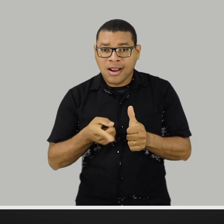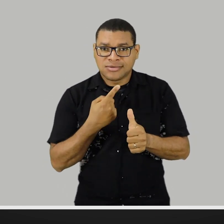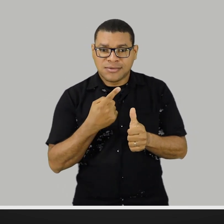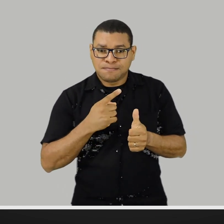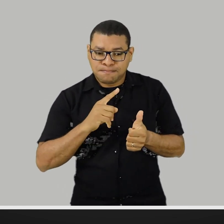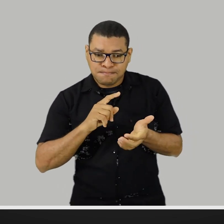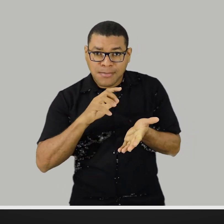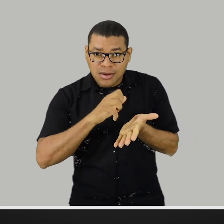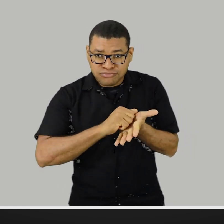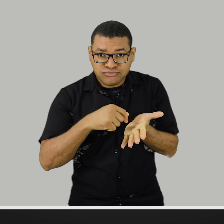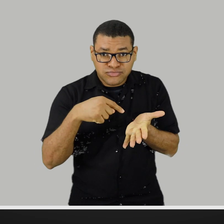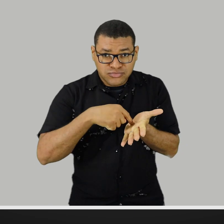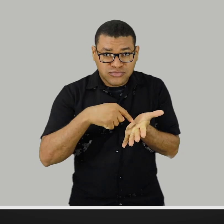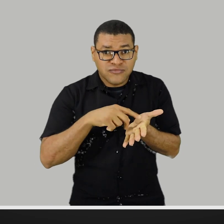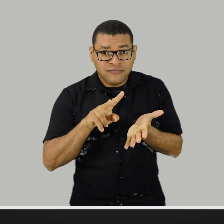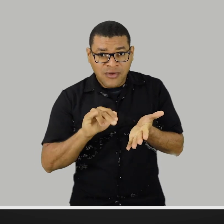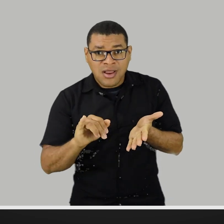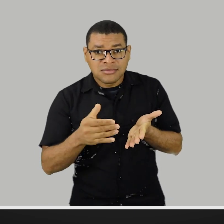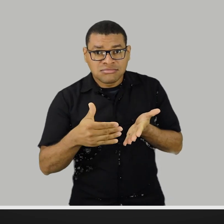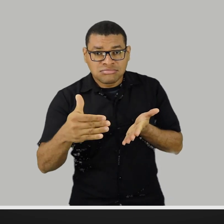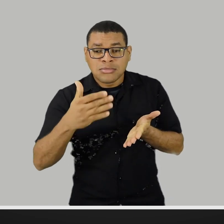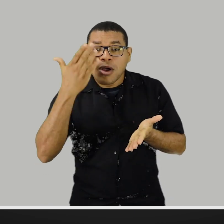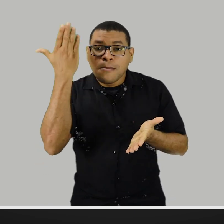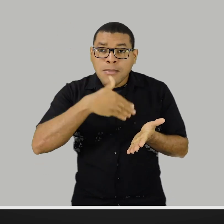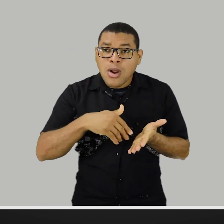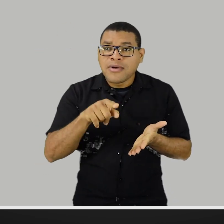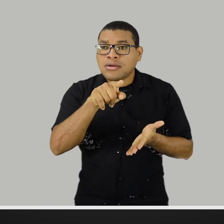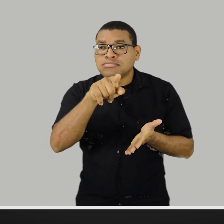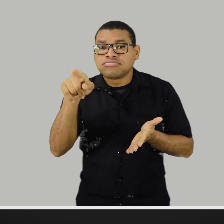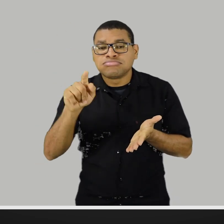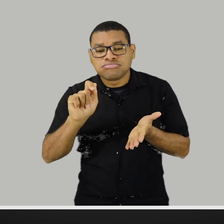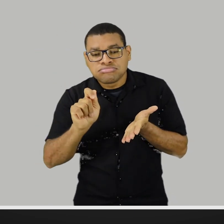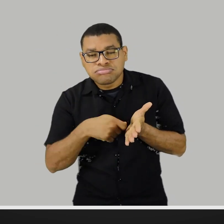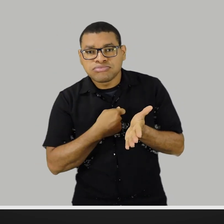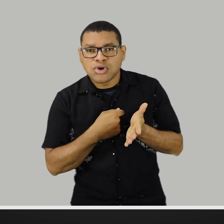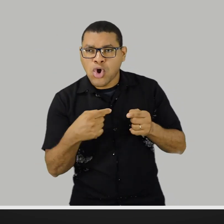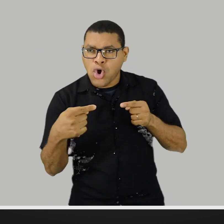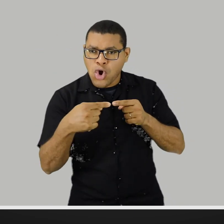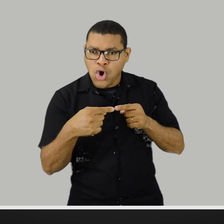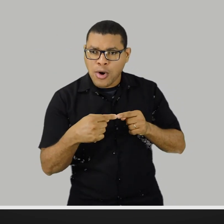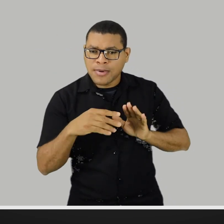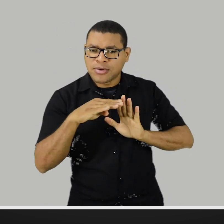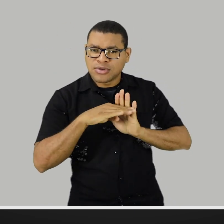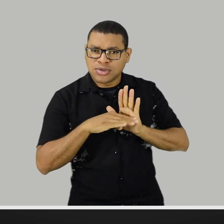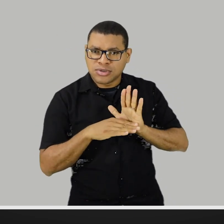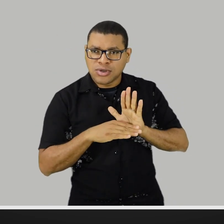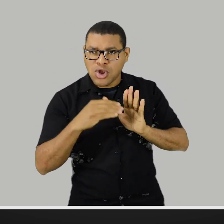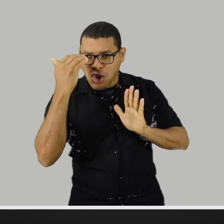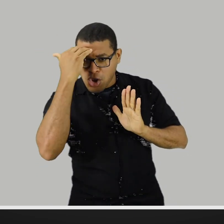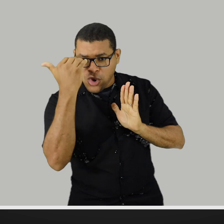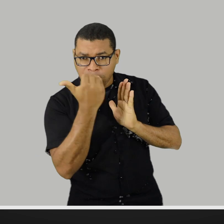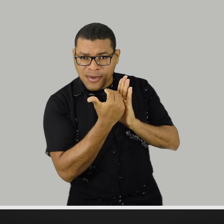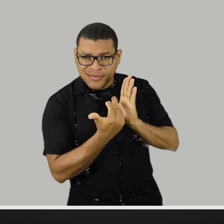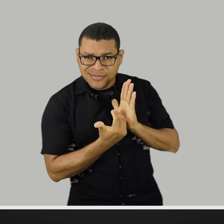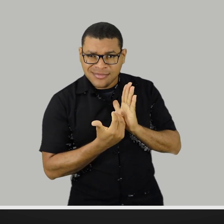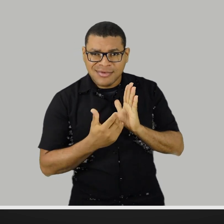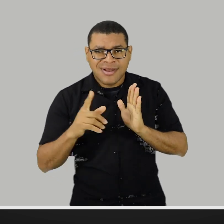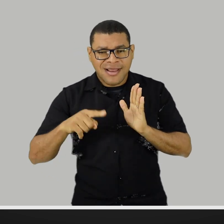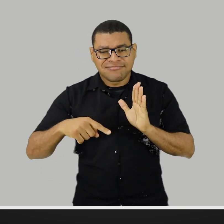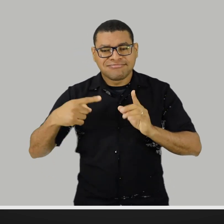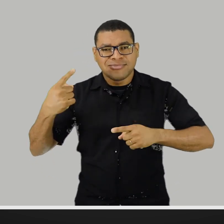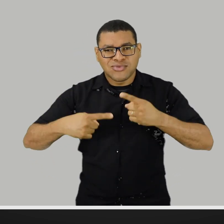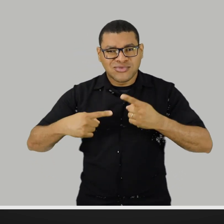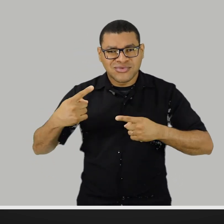ato da pré-matrícula institucional necessários à comprovação do preenchimento dos requisitos exigidos nas